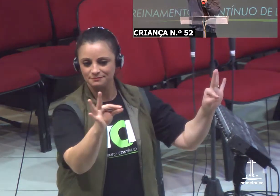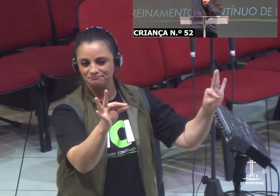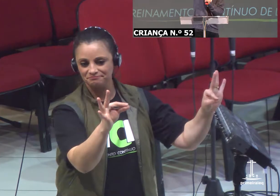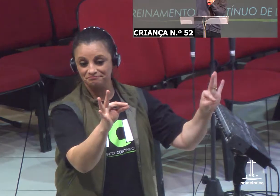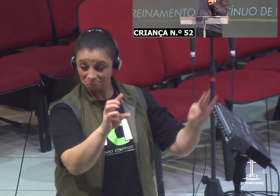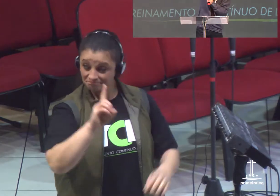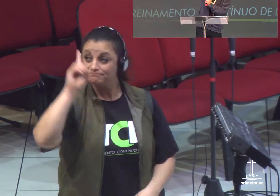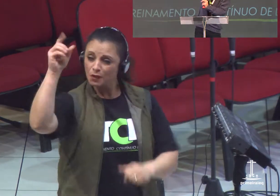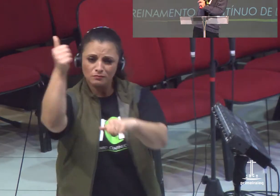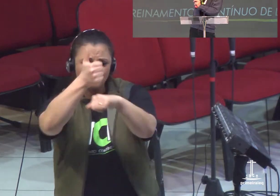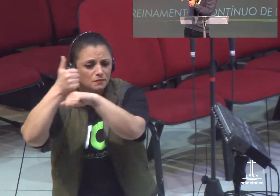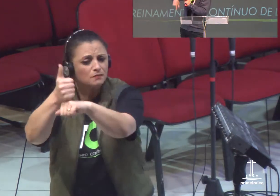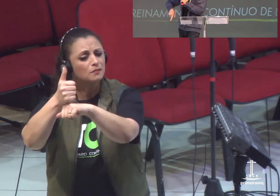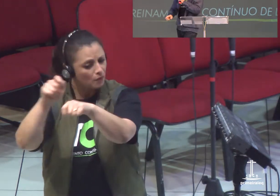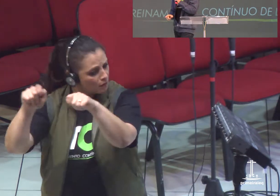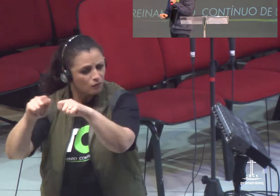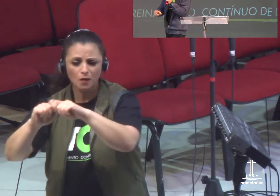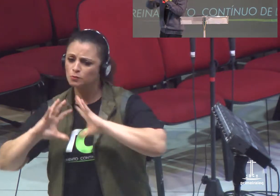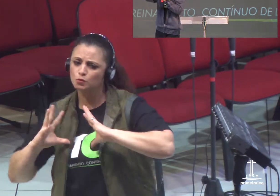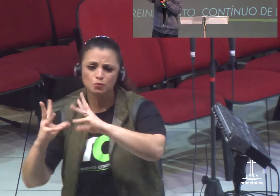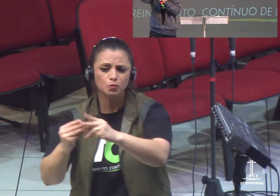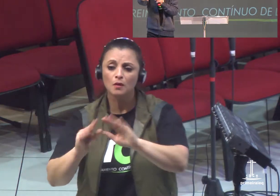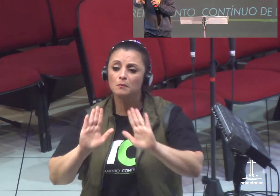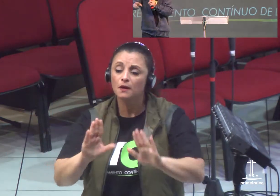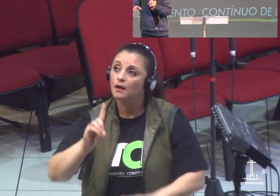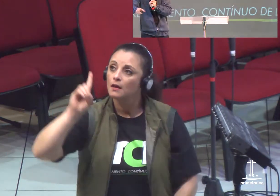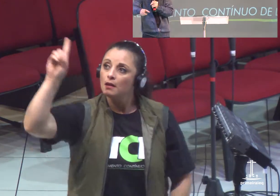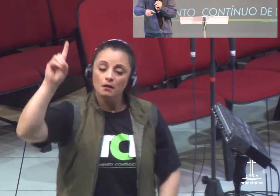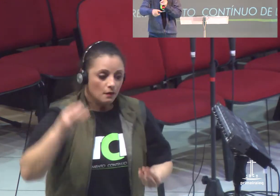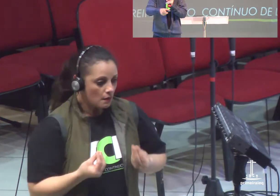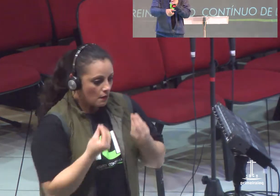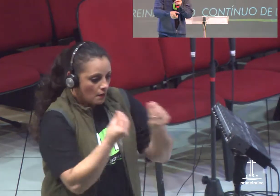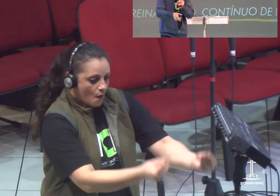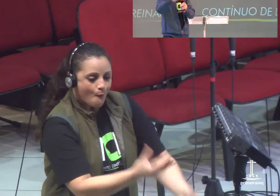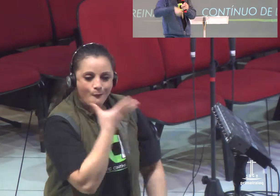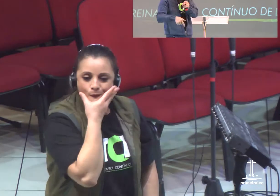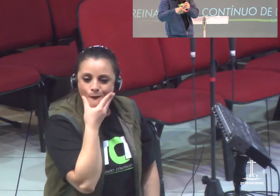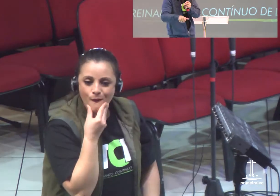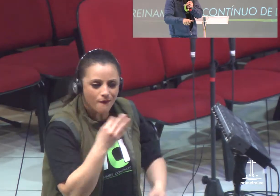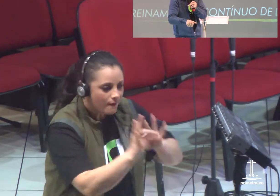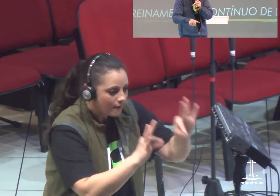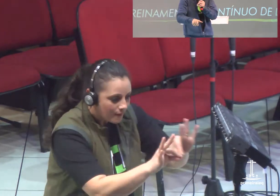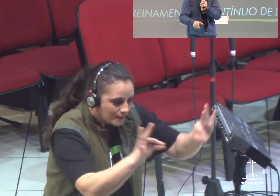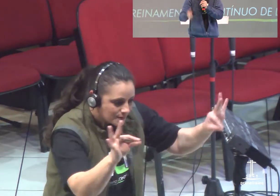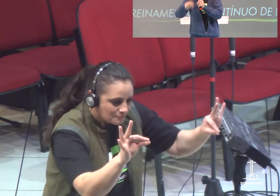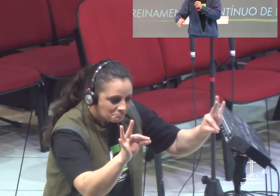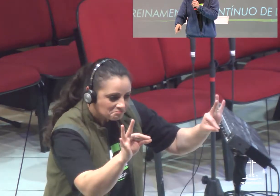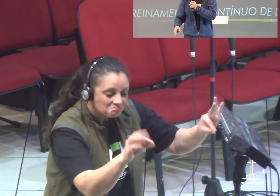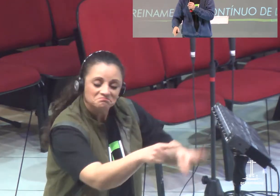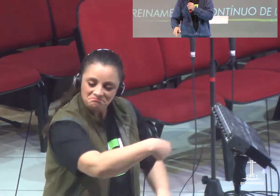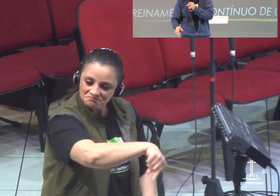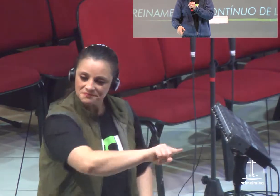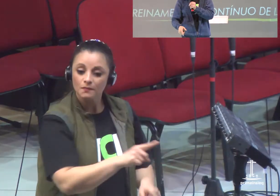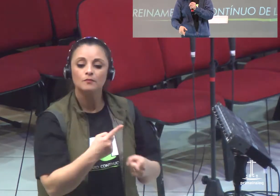Deus é soberano e Ele faz as coisas por intermédio do homem. Deus, para agir na terra e salvar o homem, Ele se fez